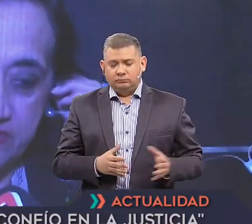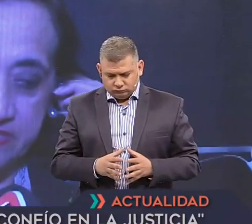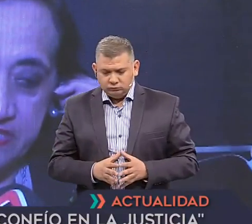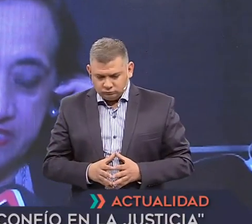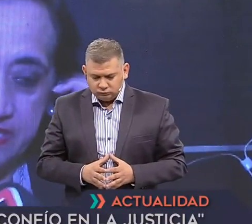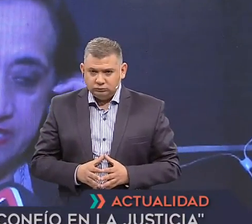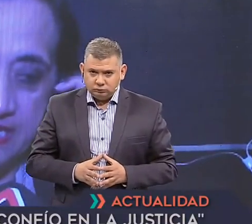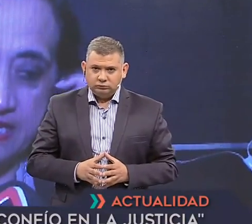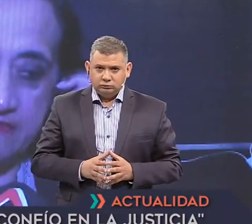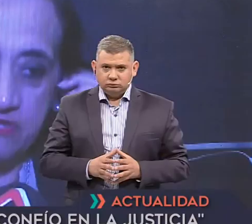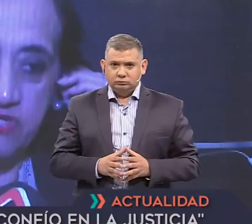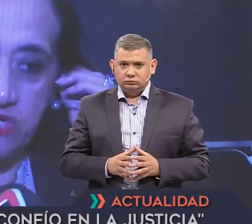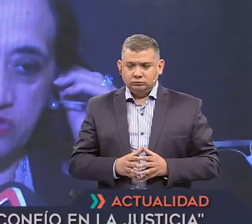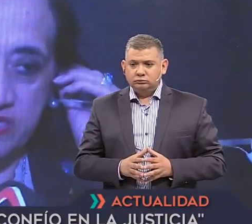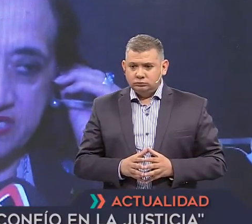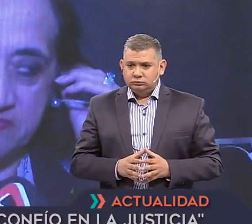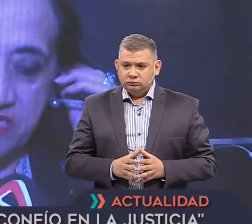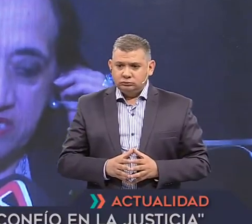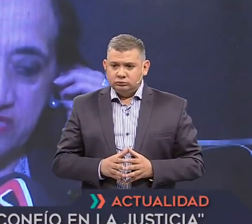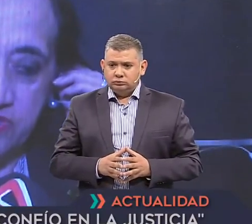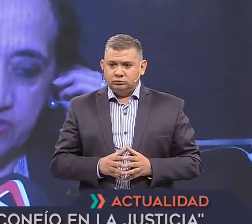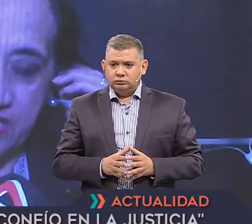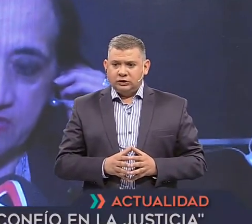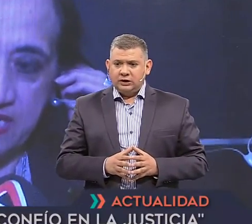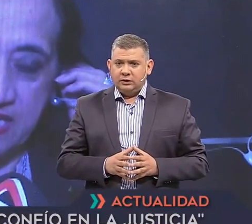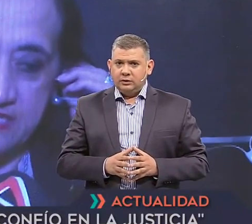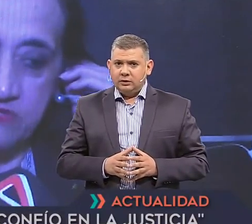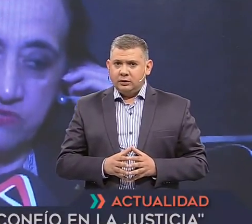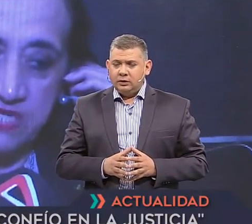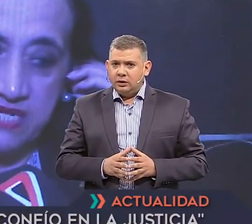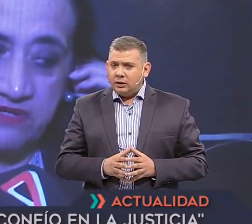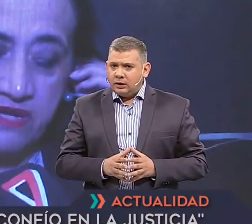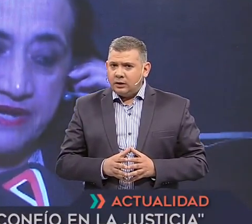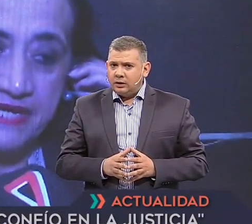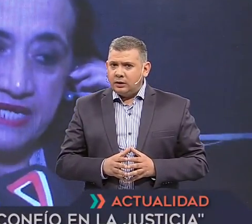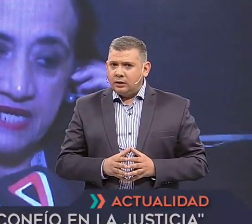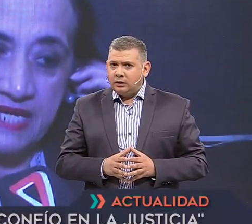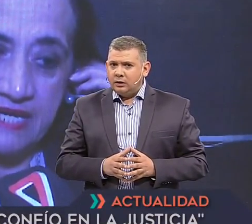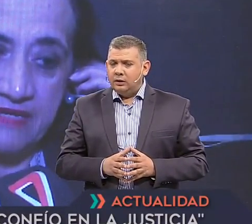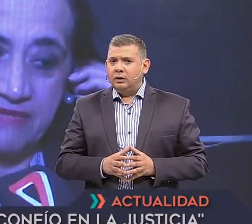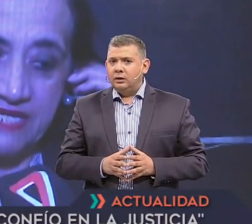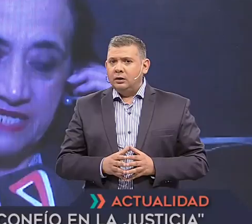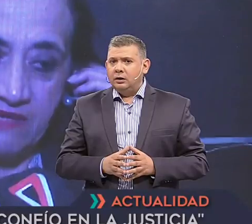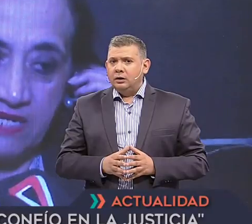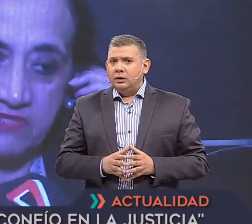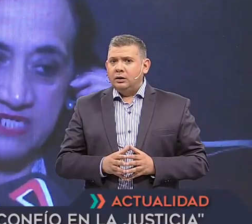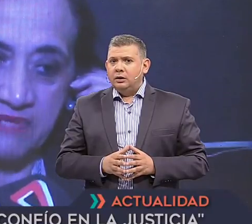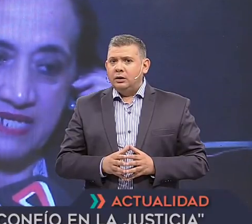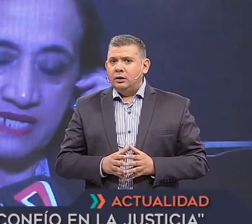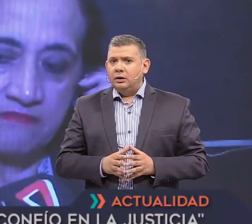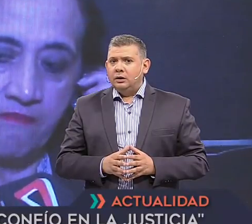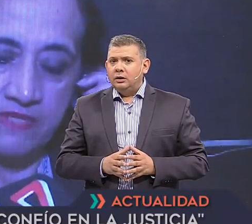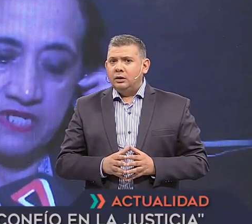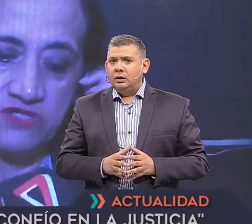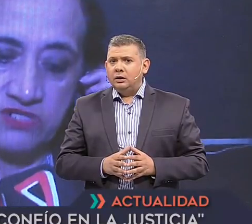Ah. No, enriquecimiento ilícito es otra causa, es quedarse con un dinero que iba destinado a la